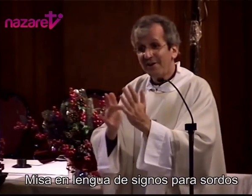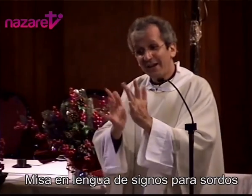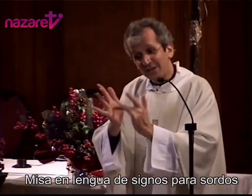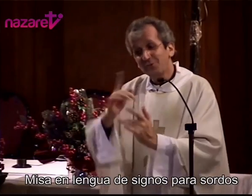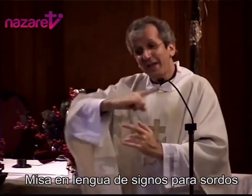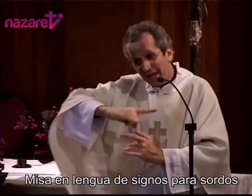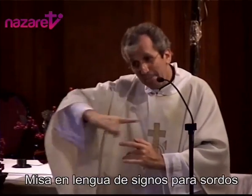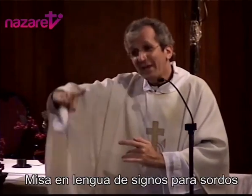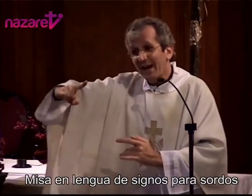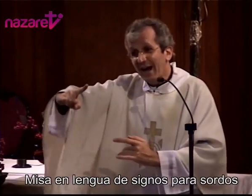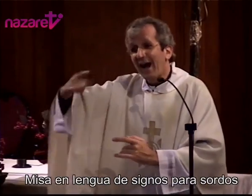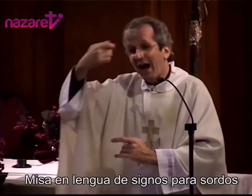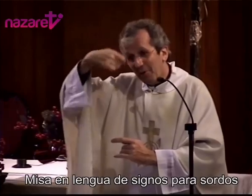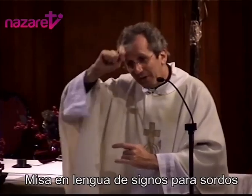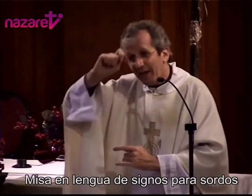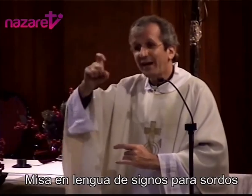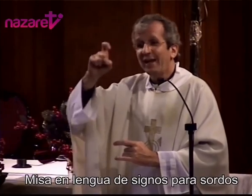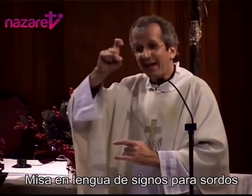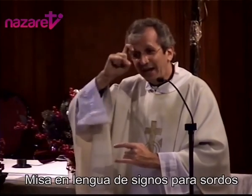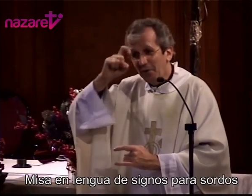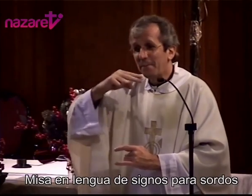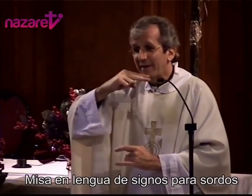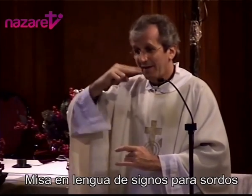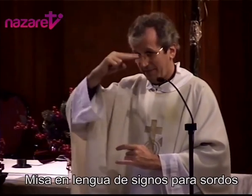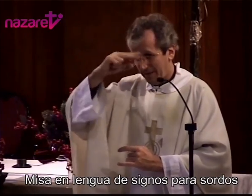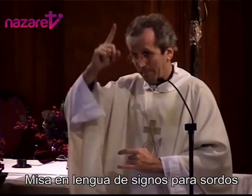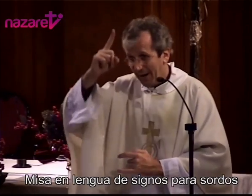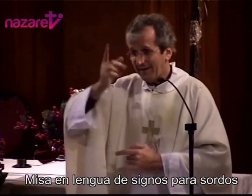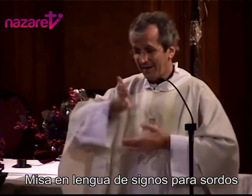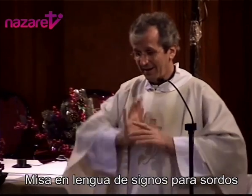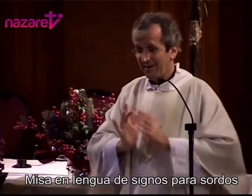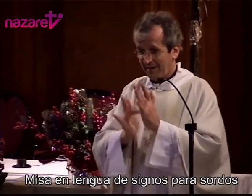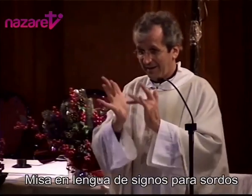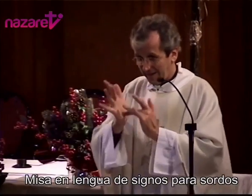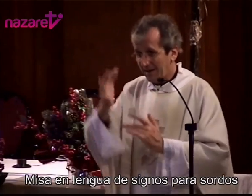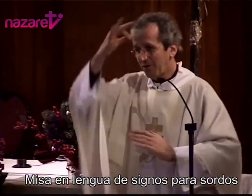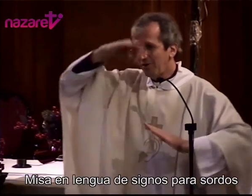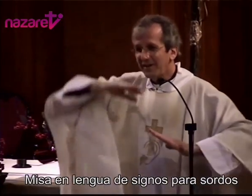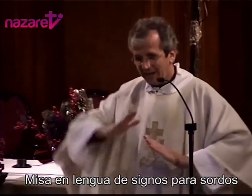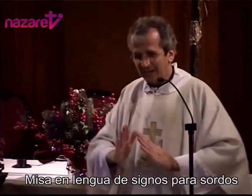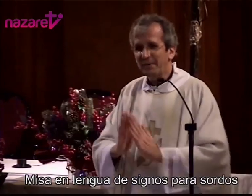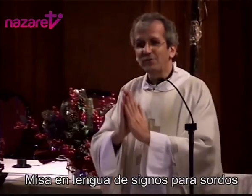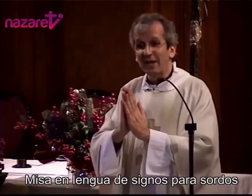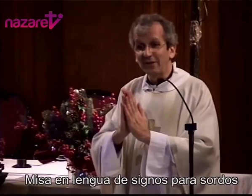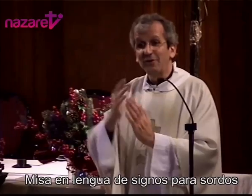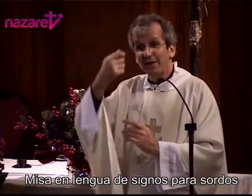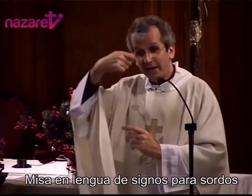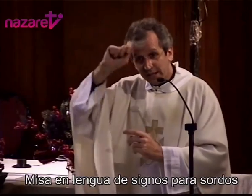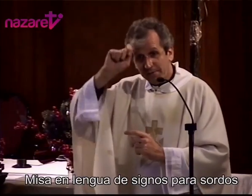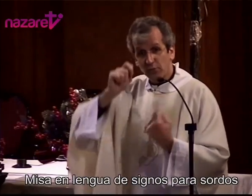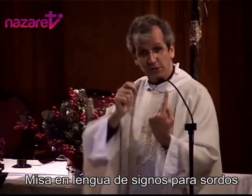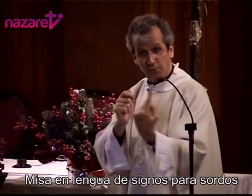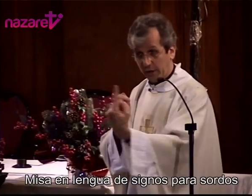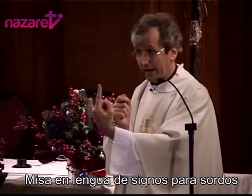Evangelio, Jesús enviará a bautizar en el nombre del Padre y del Hijo y del Espíritu Santo.